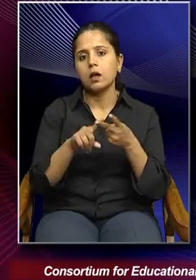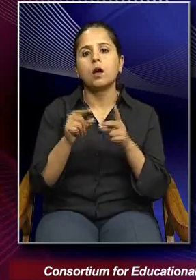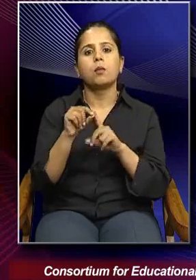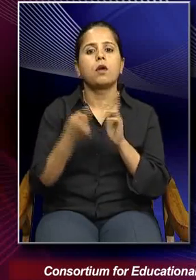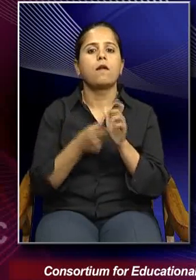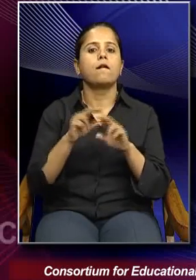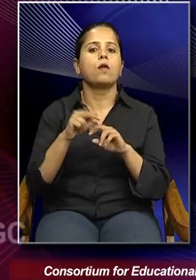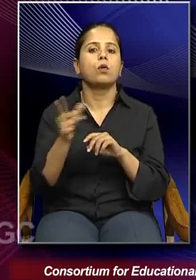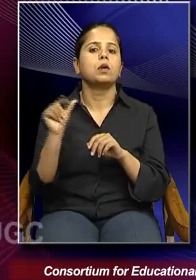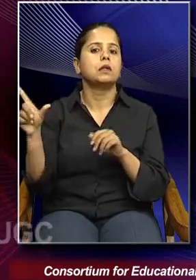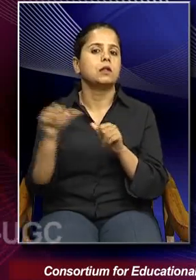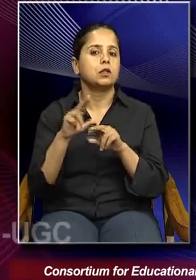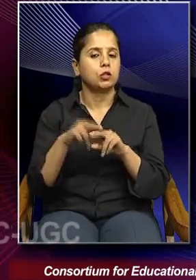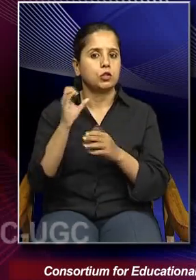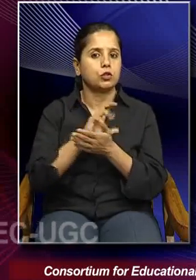ओझा